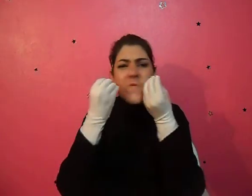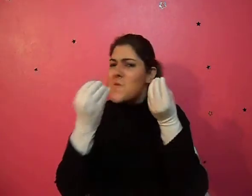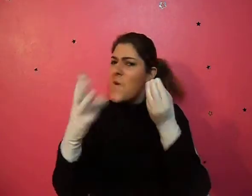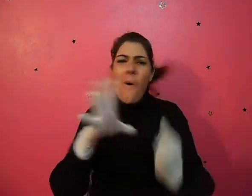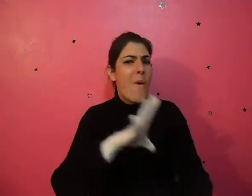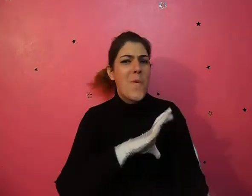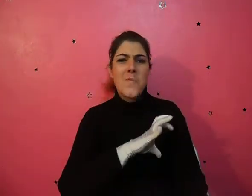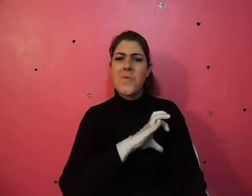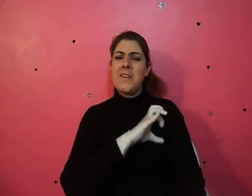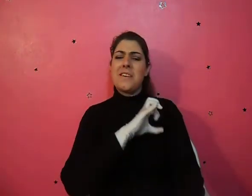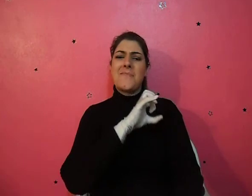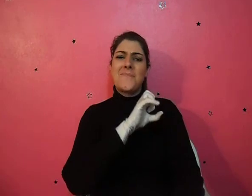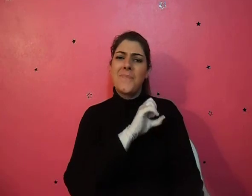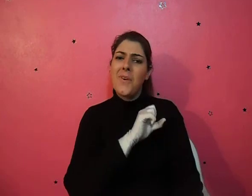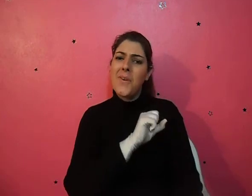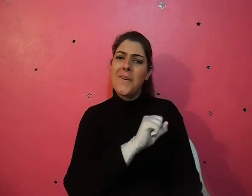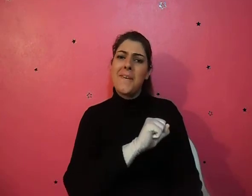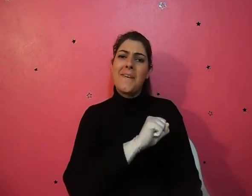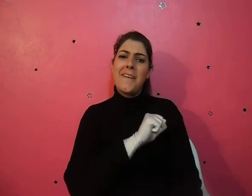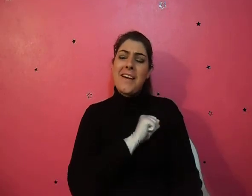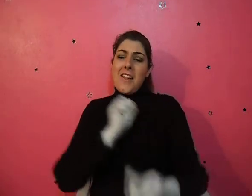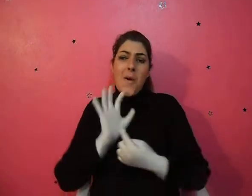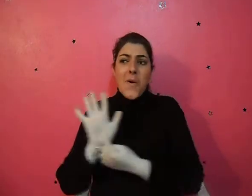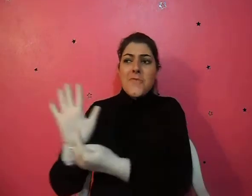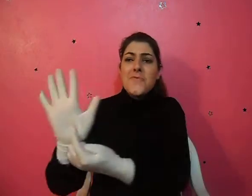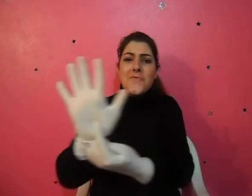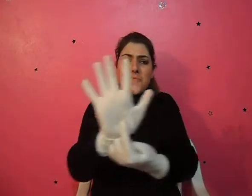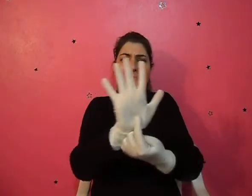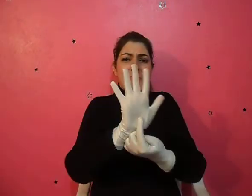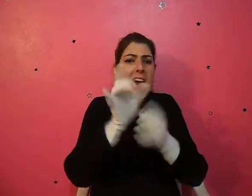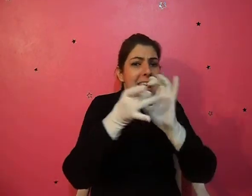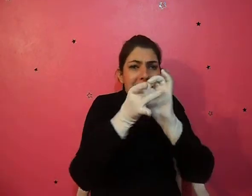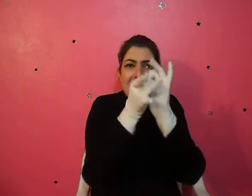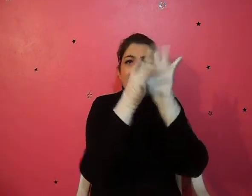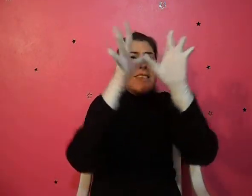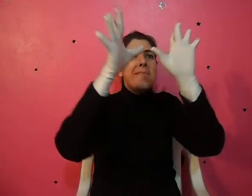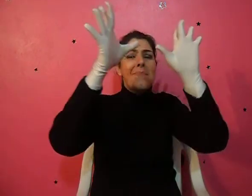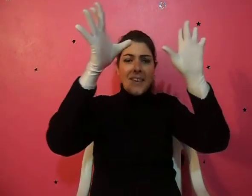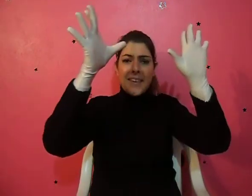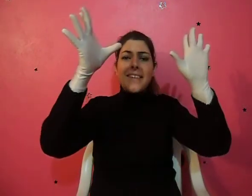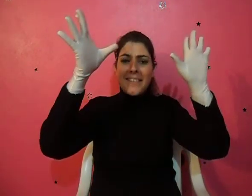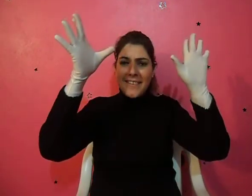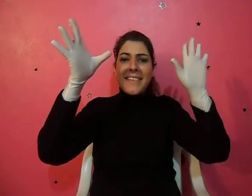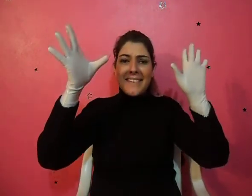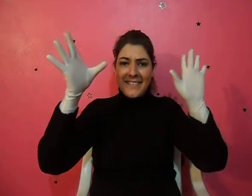amor, foi a limitação,